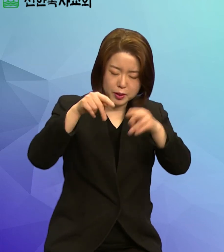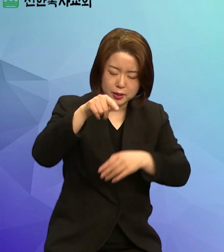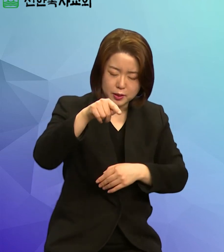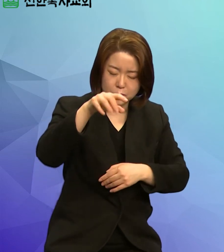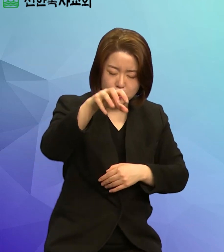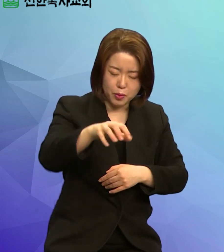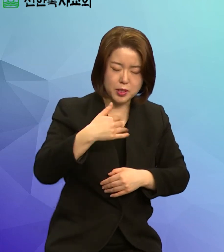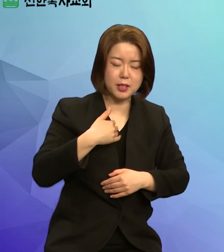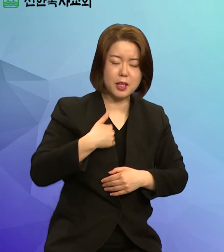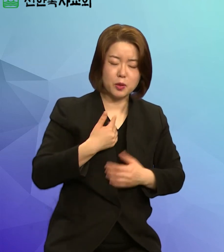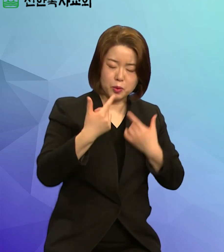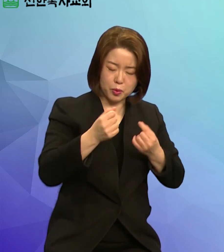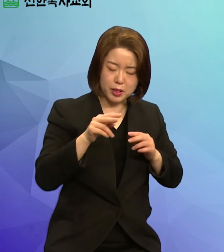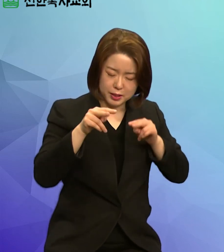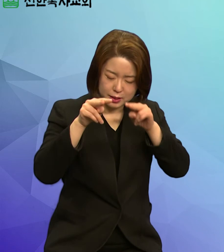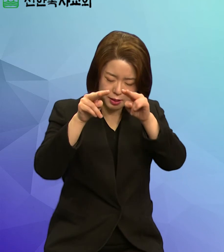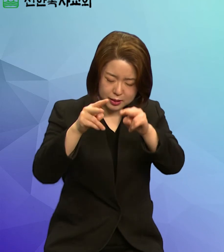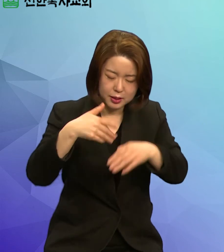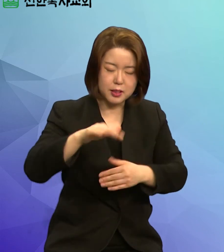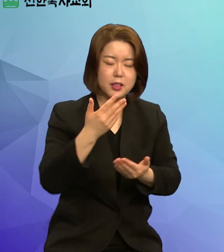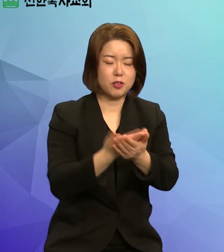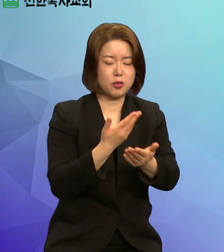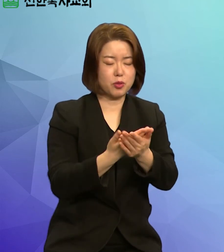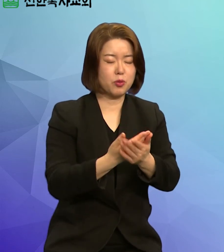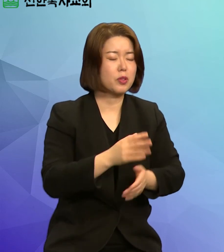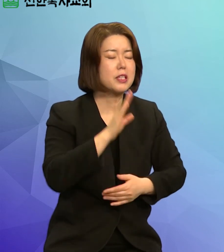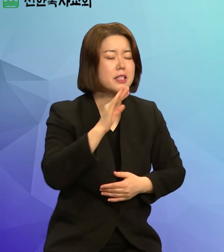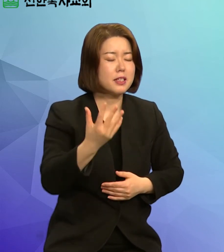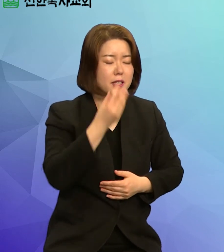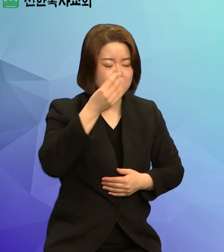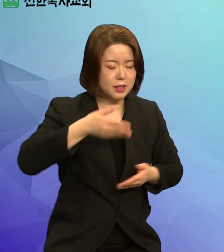우리도 다가가게 하시고, 진짜 성탄절,